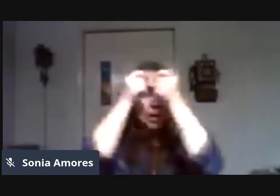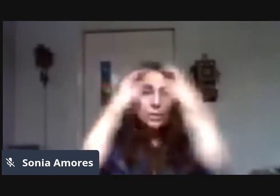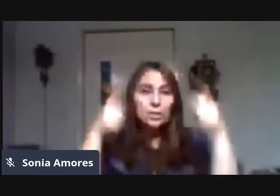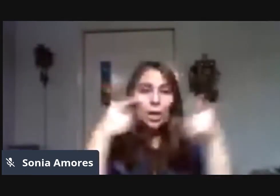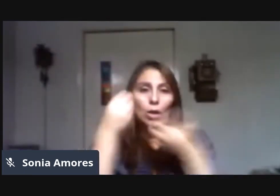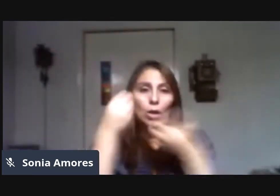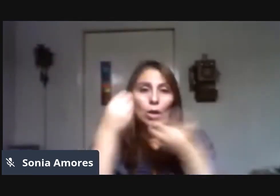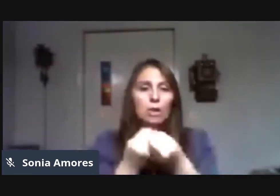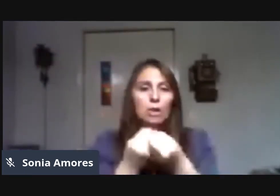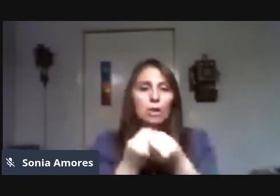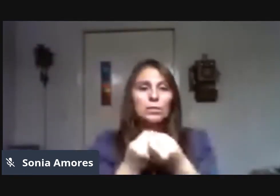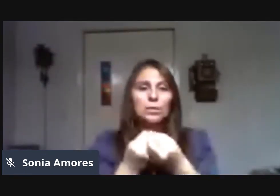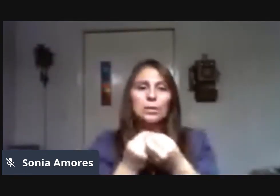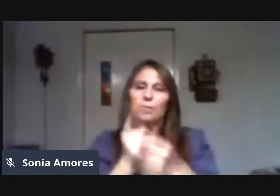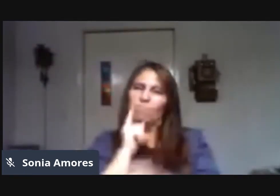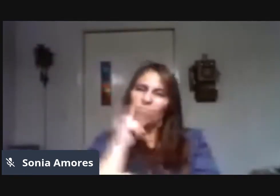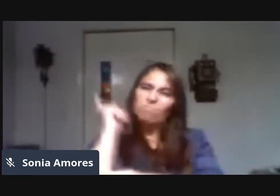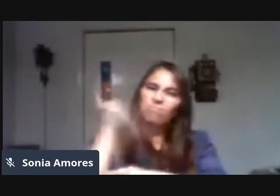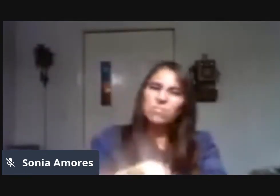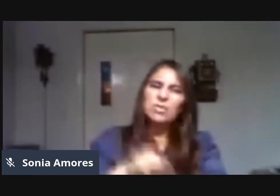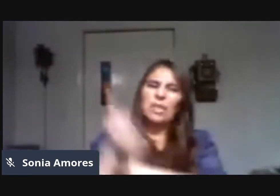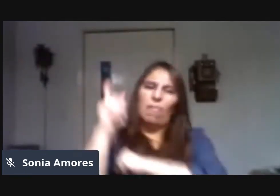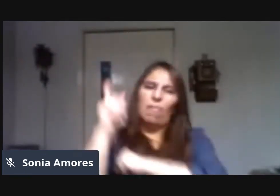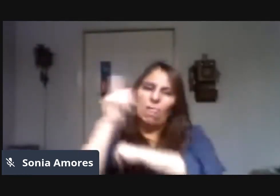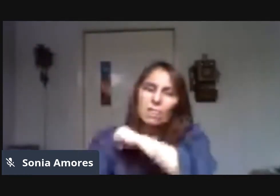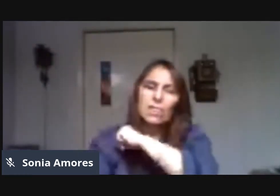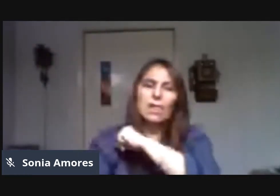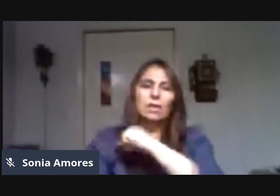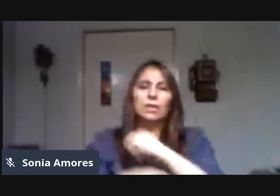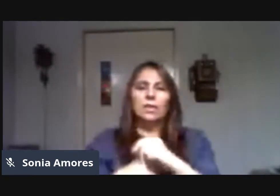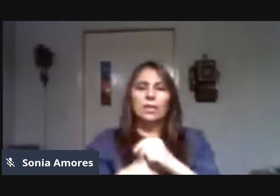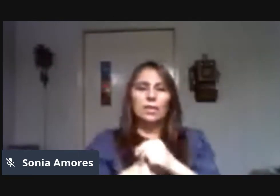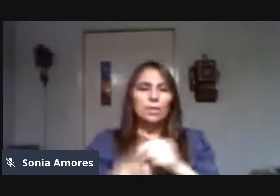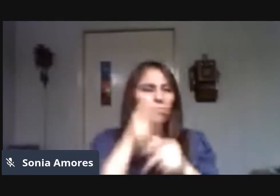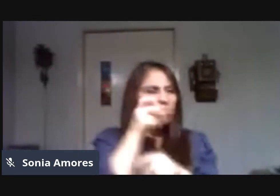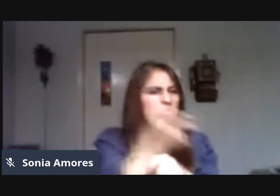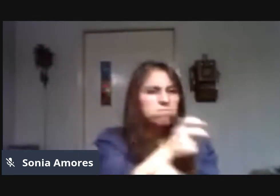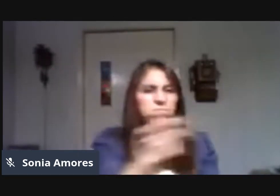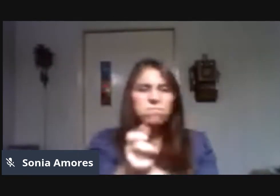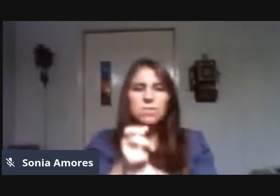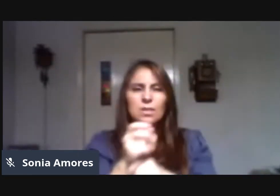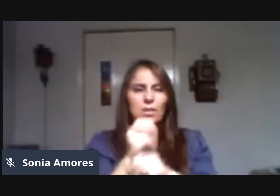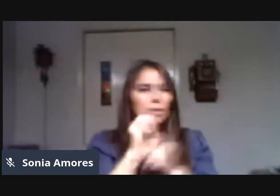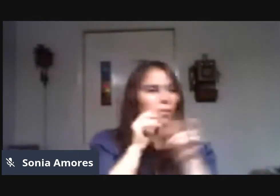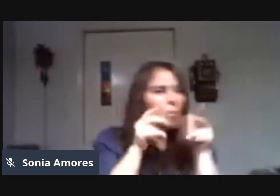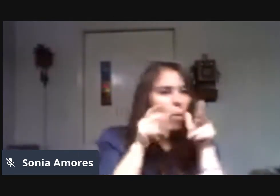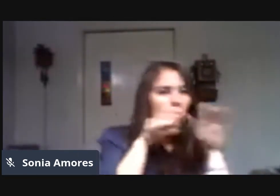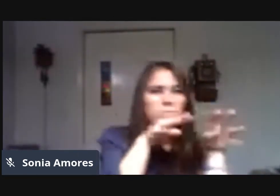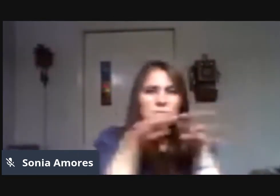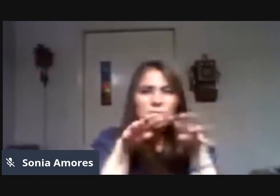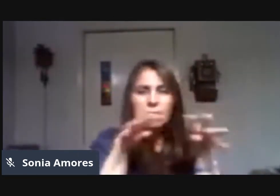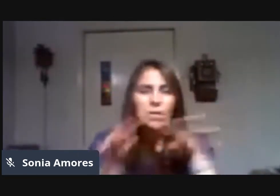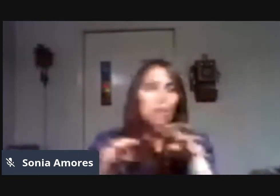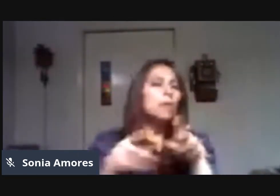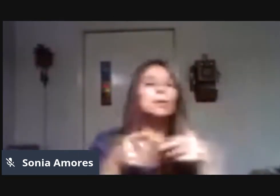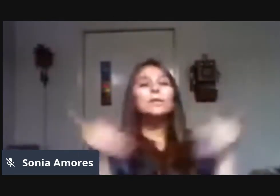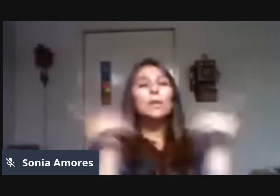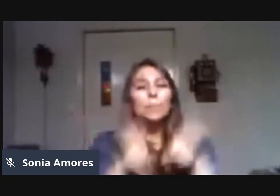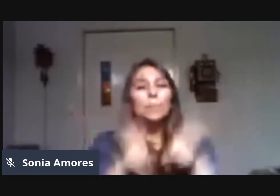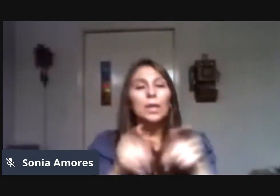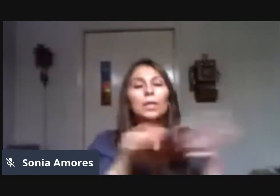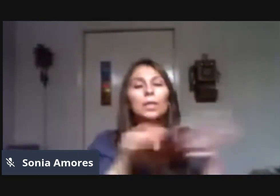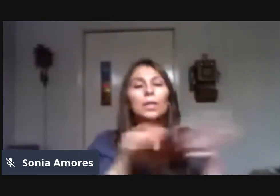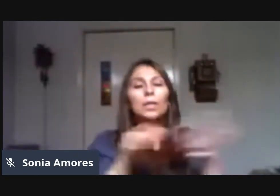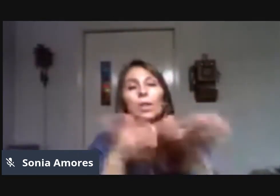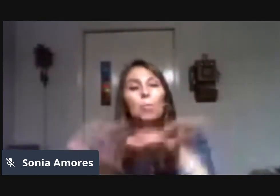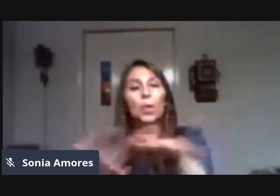garrote, servicios de inteligencia a través de los organismos del Estado y un genocidio a los